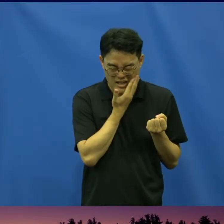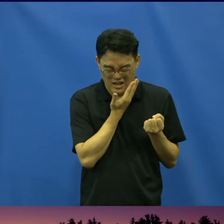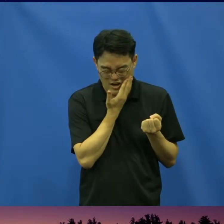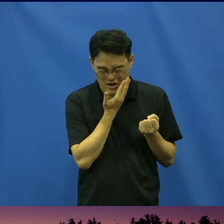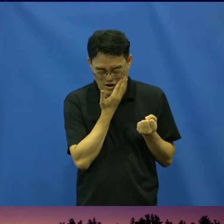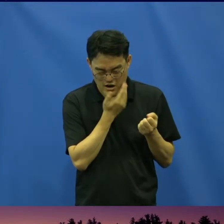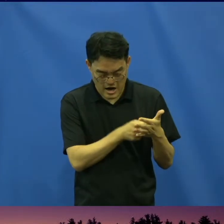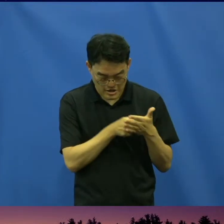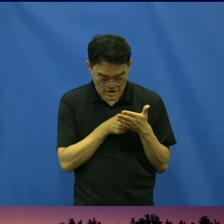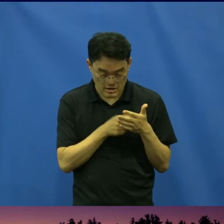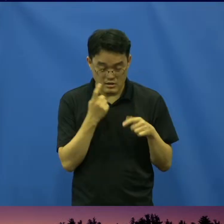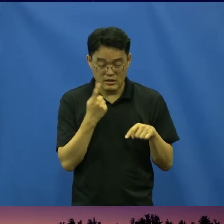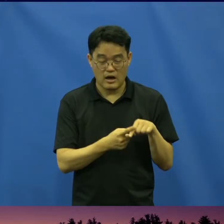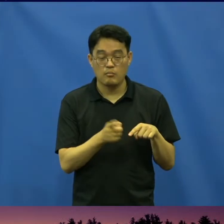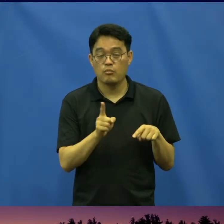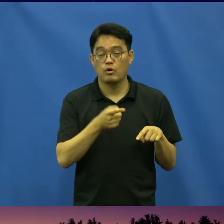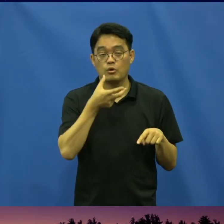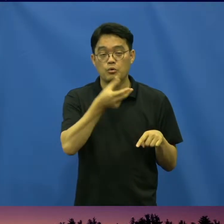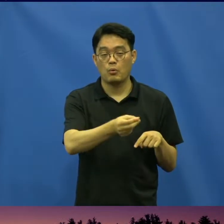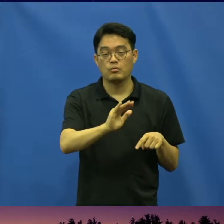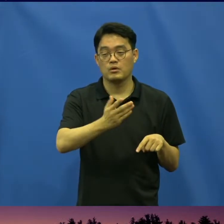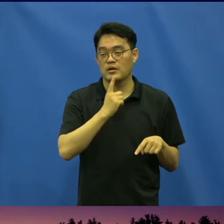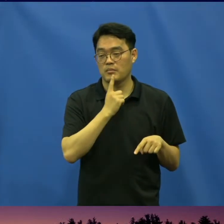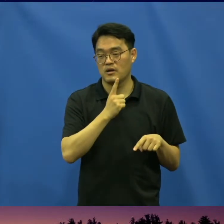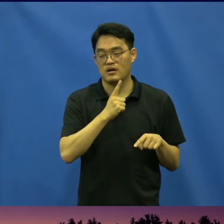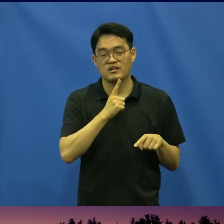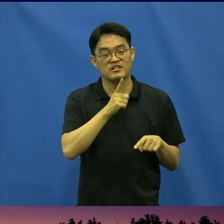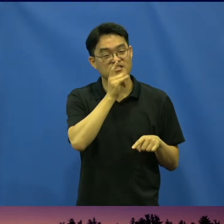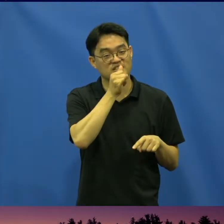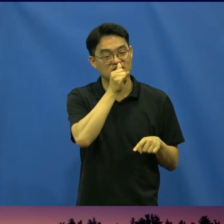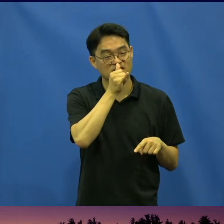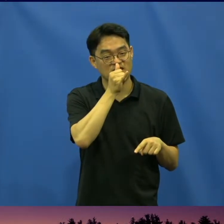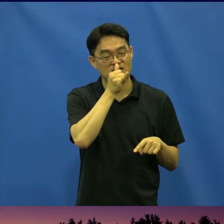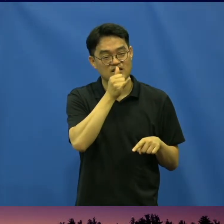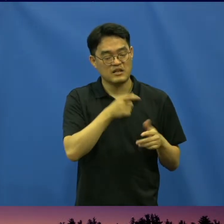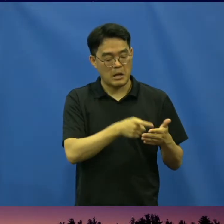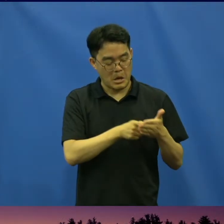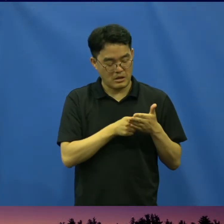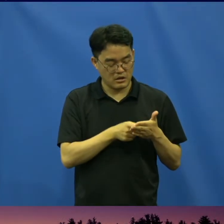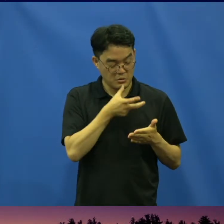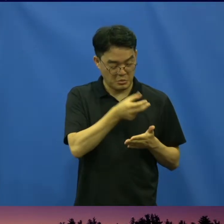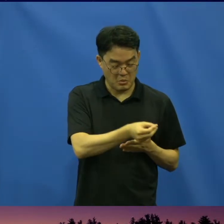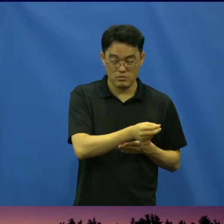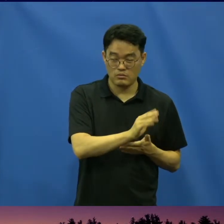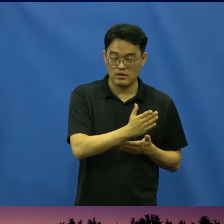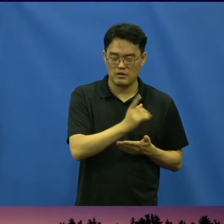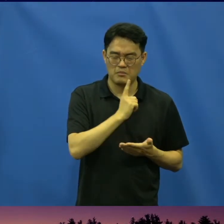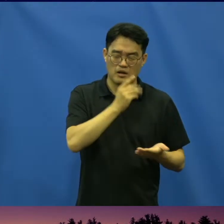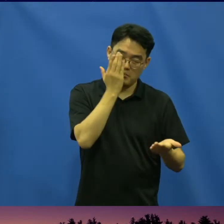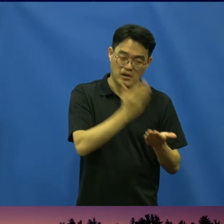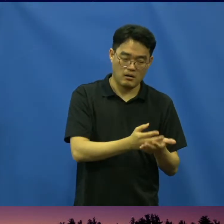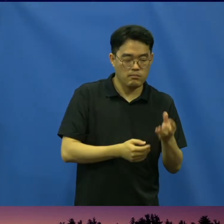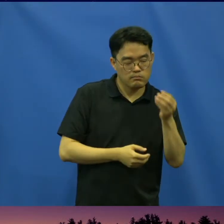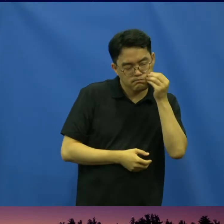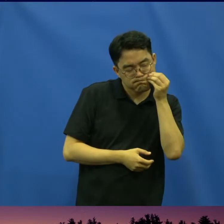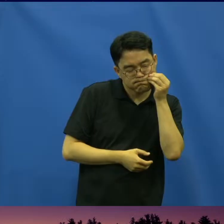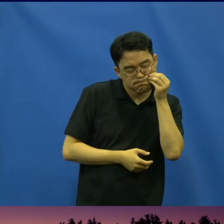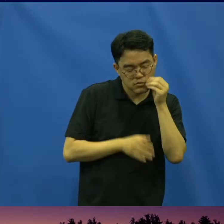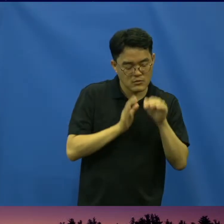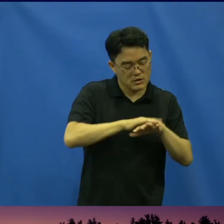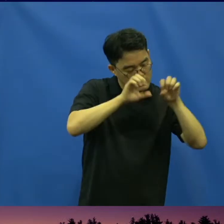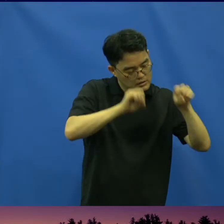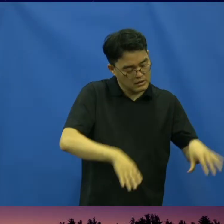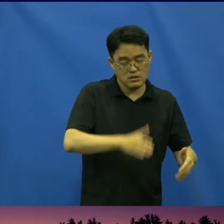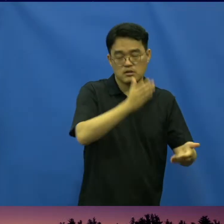녹이 썰어요, 여러분. 가장 미련한 것은 하나님이 주신 것을 스키는 것입니다. 적극적으로 사용합니다. 지혜로